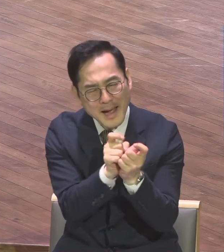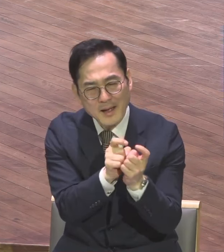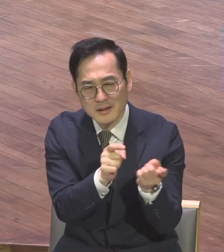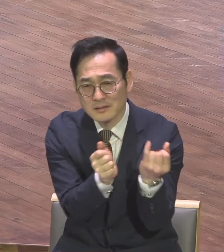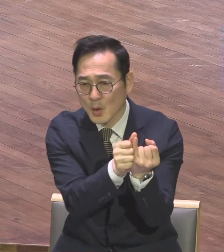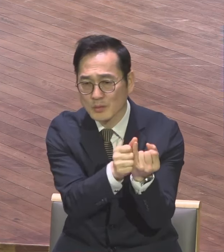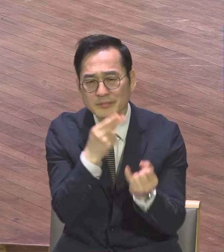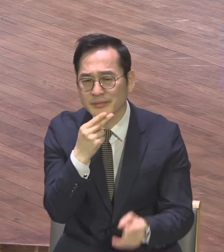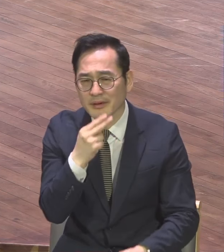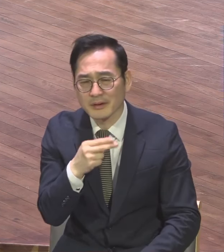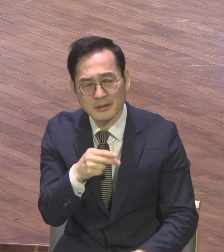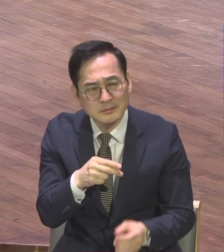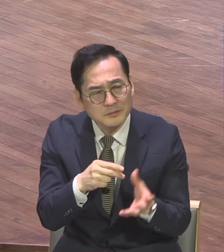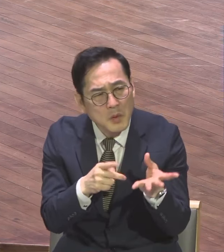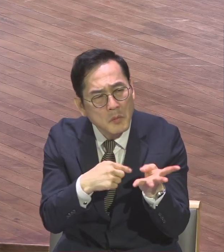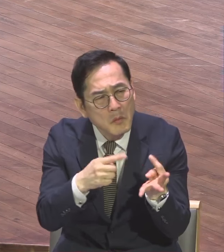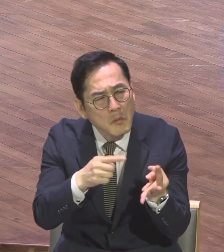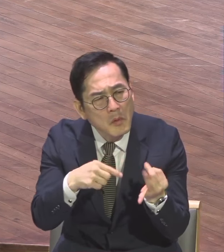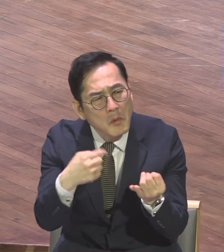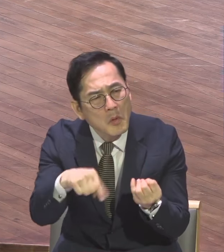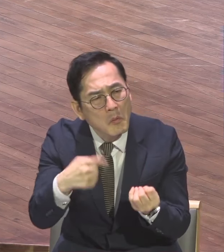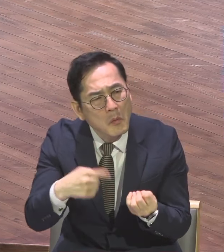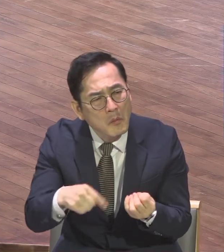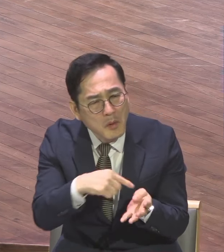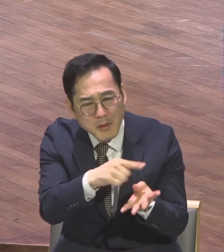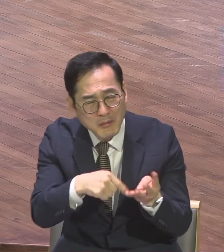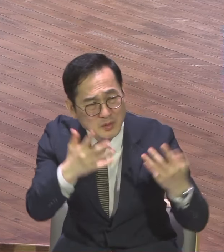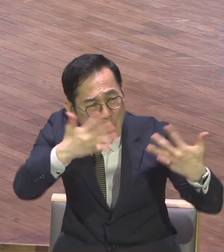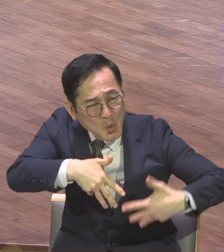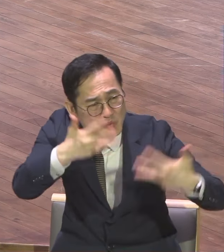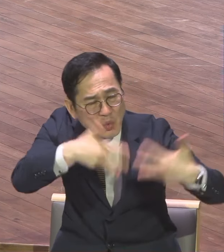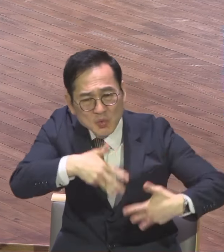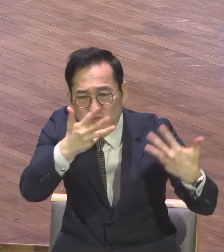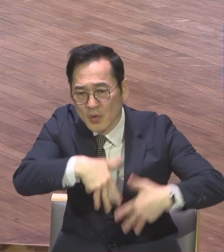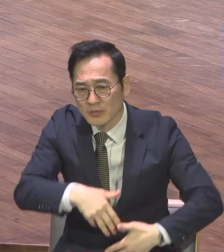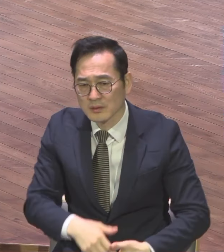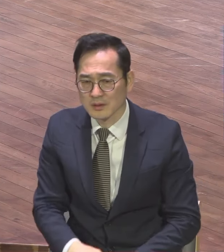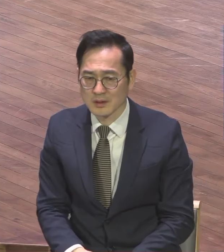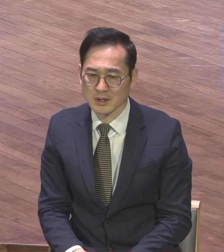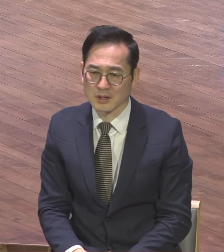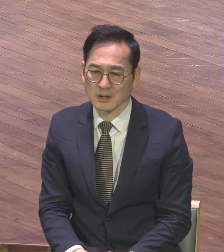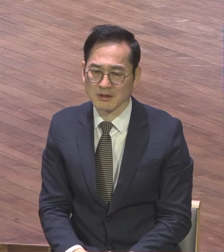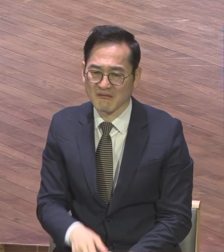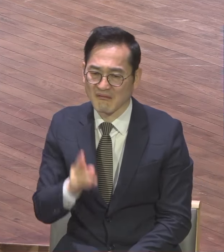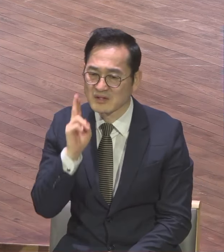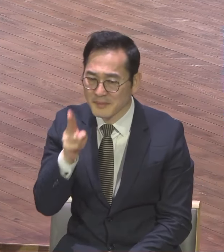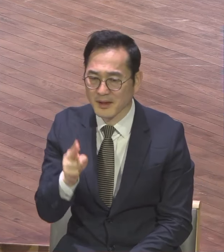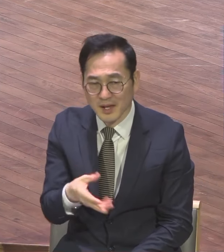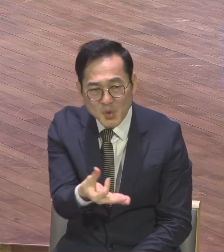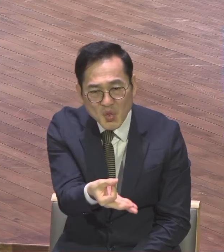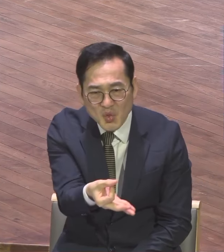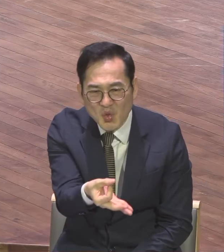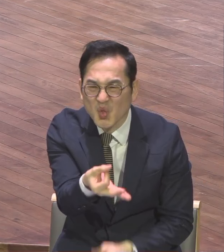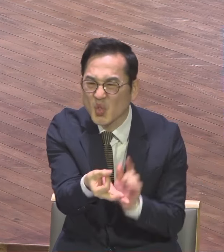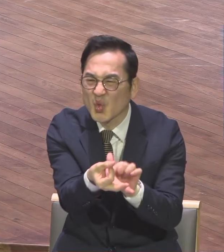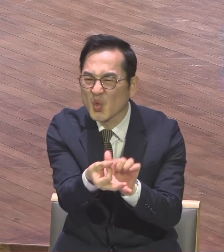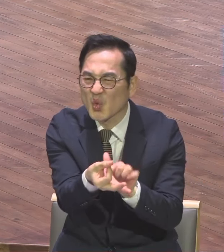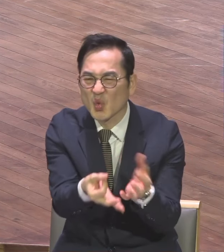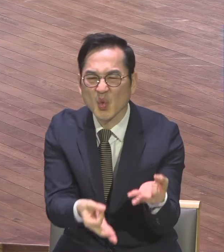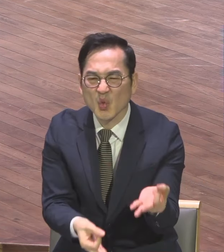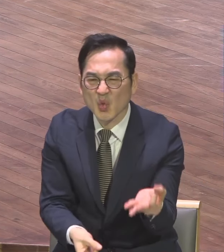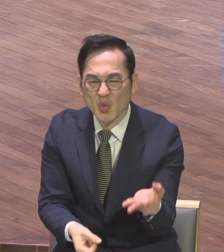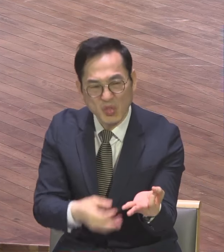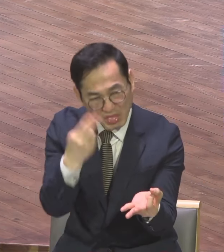계산. 복음 복음 말을 하면서도 진작 현실에 가서는 전부 돈이야.